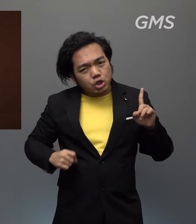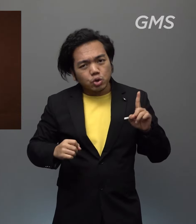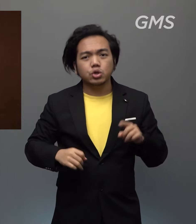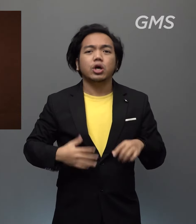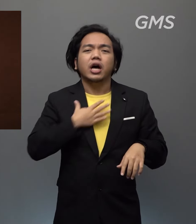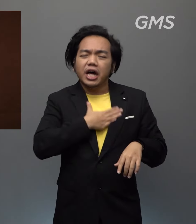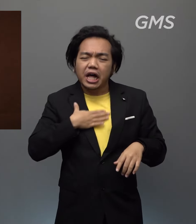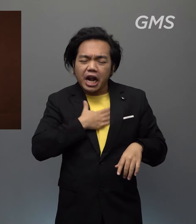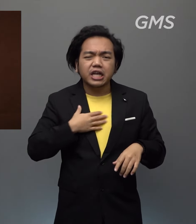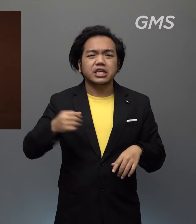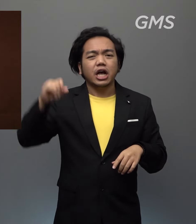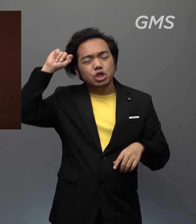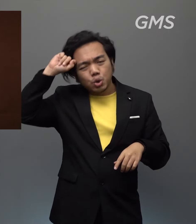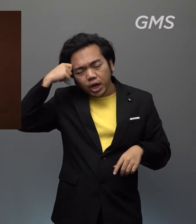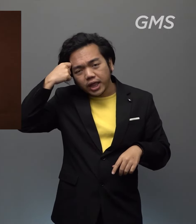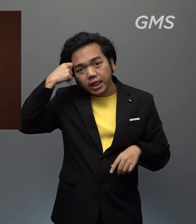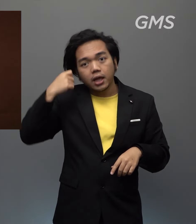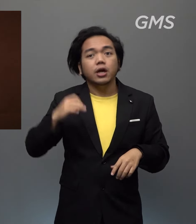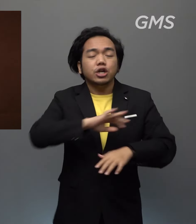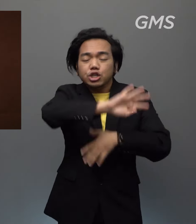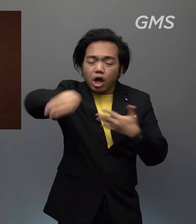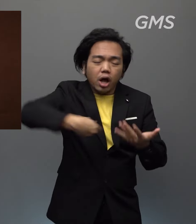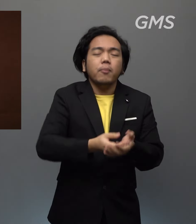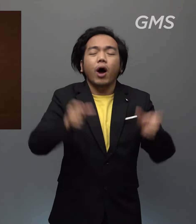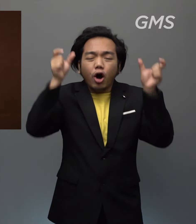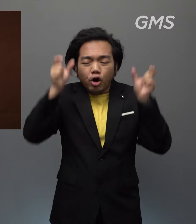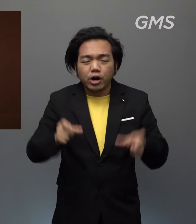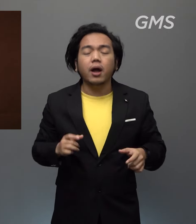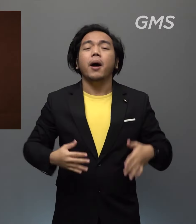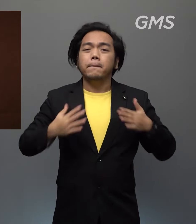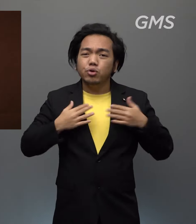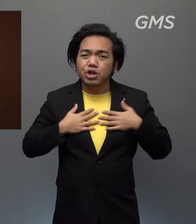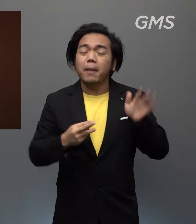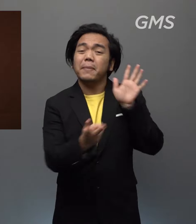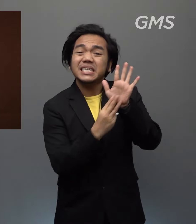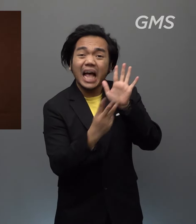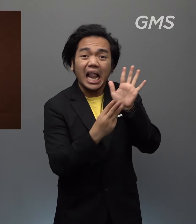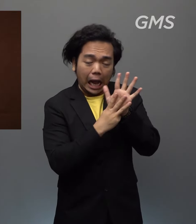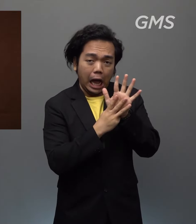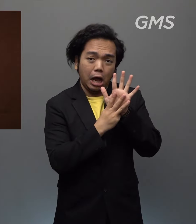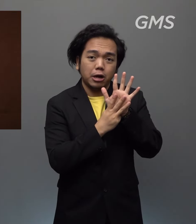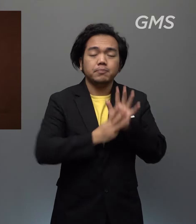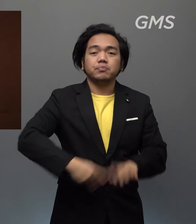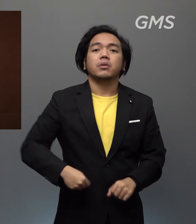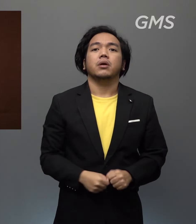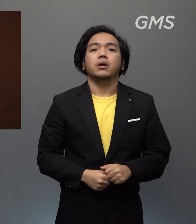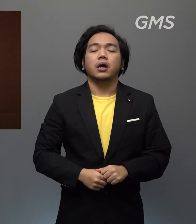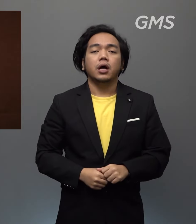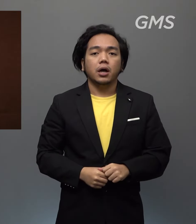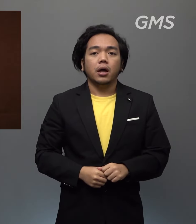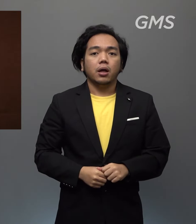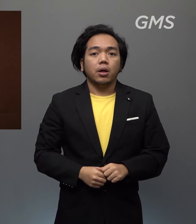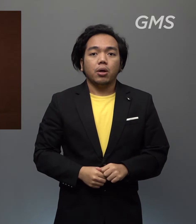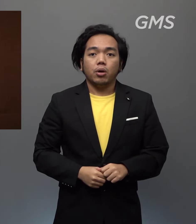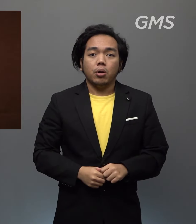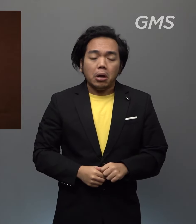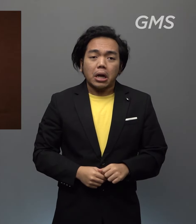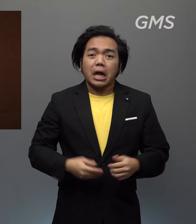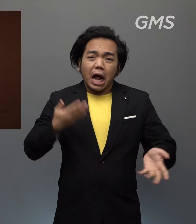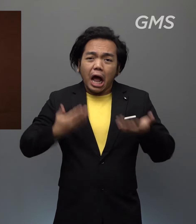semua orang akan menghadapi pergumulan-pergumulan ini. Semua orang akan menghadapi tantangan selama dia hidup. Dan bahkan Tuhan